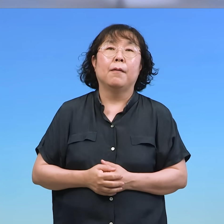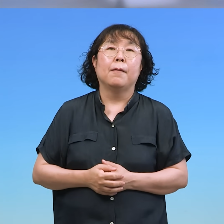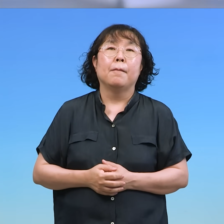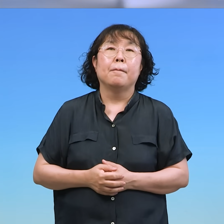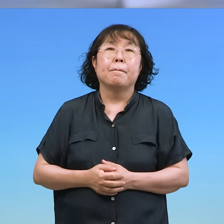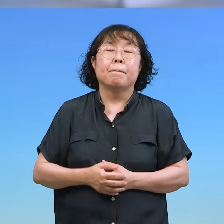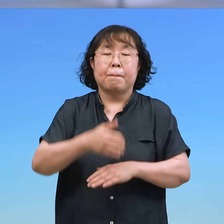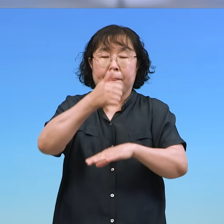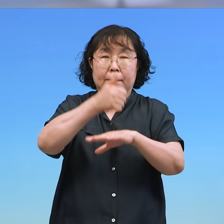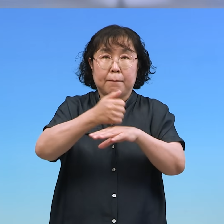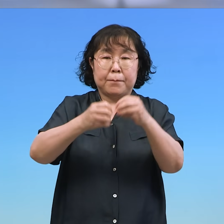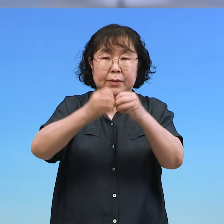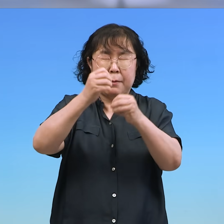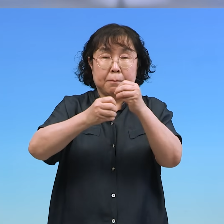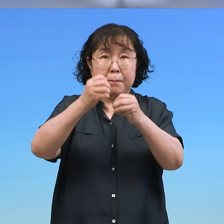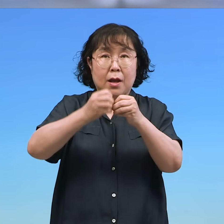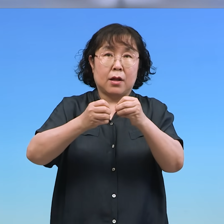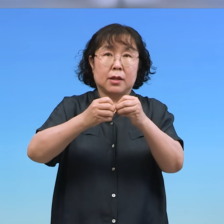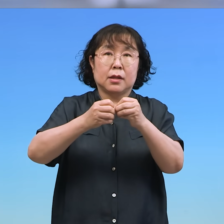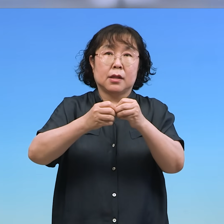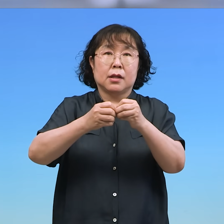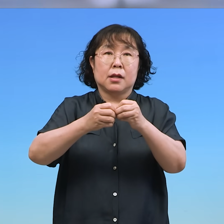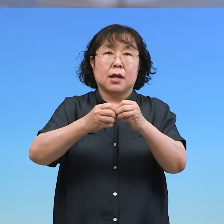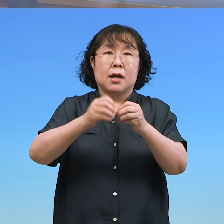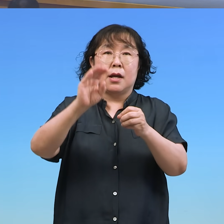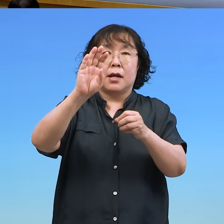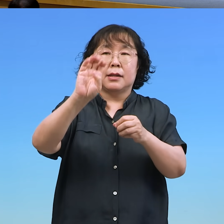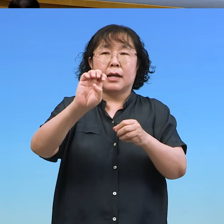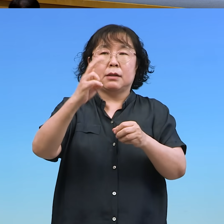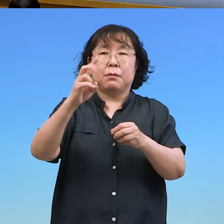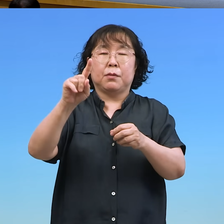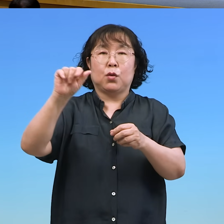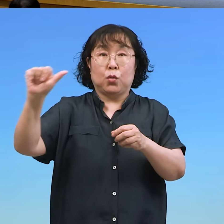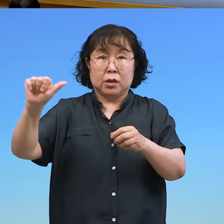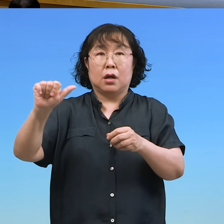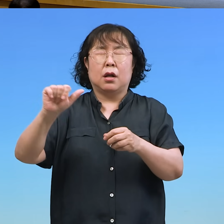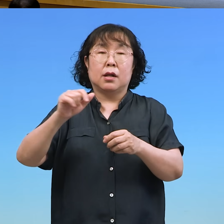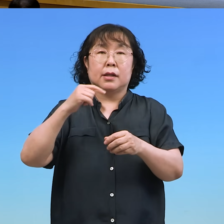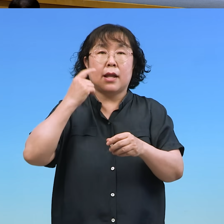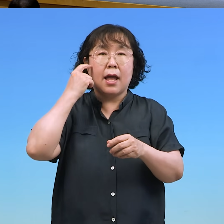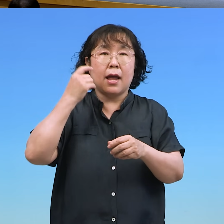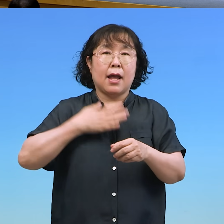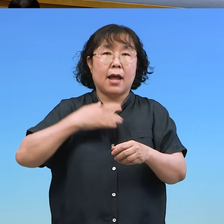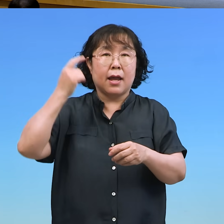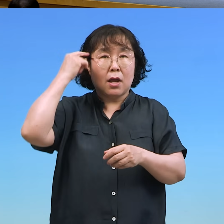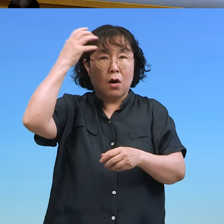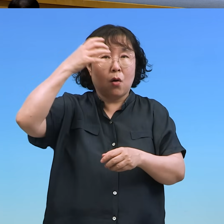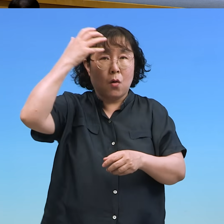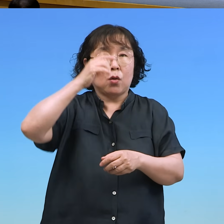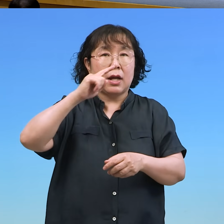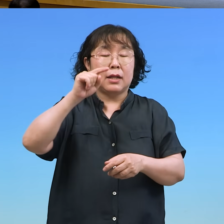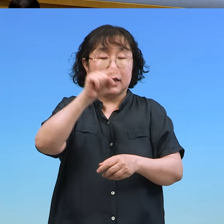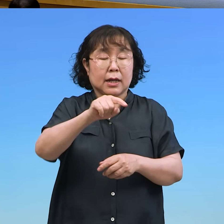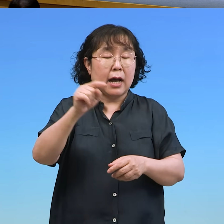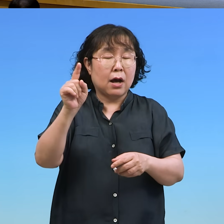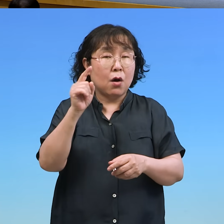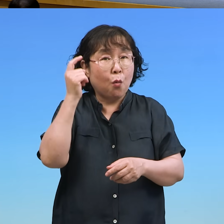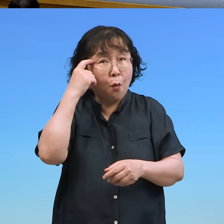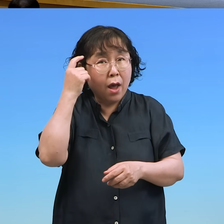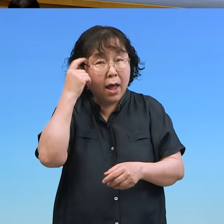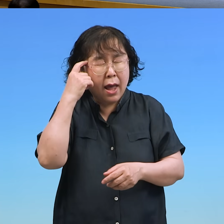결론을 저는 시편 42편 5절로 맺기를 원합니다. 내 영혼아, 너가 어찌하여